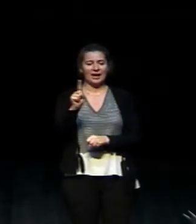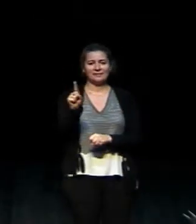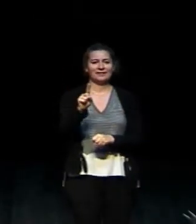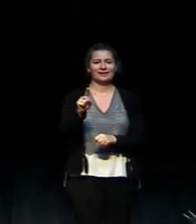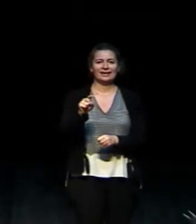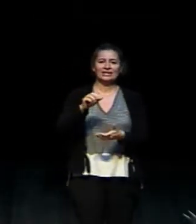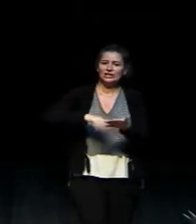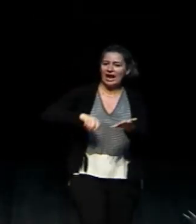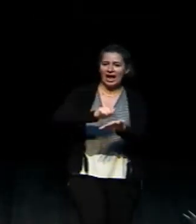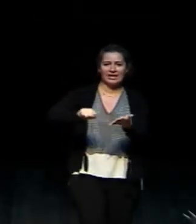escrita,